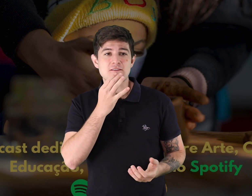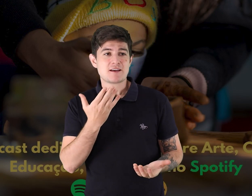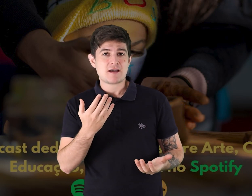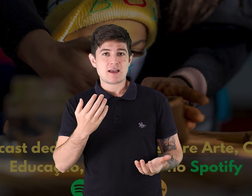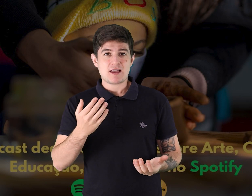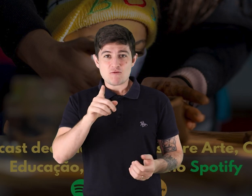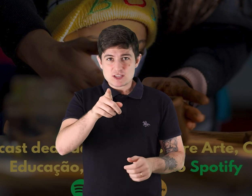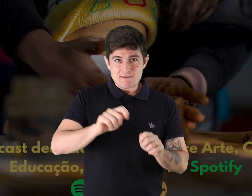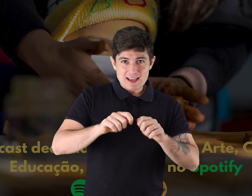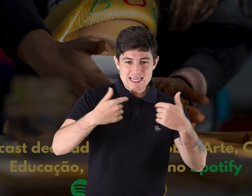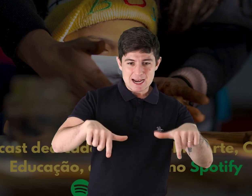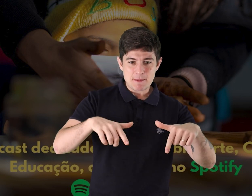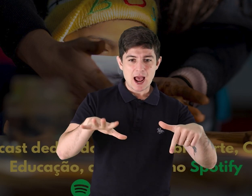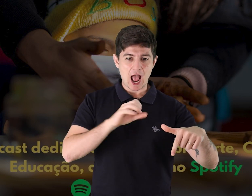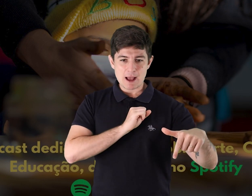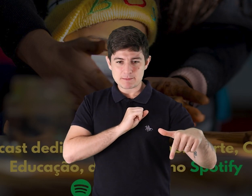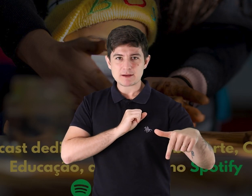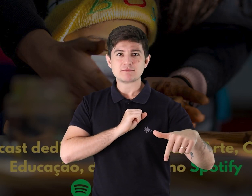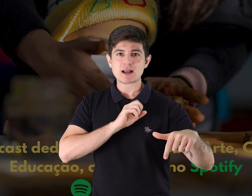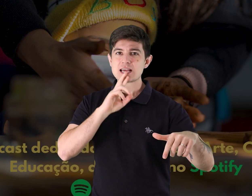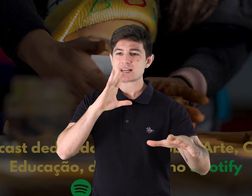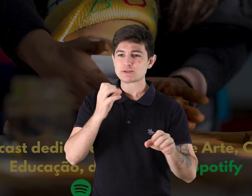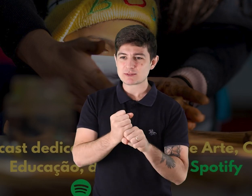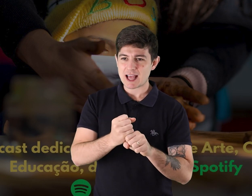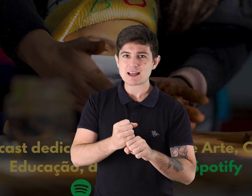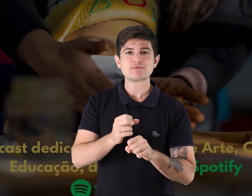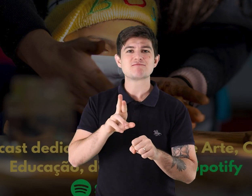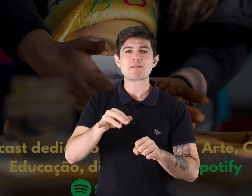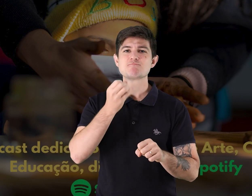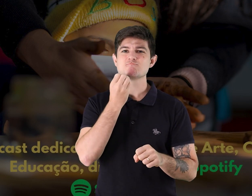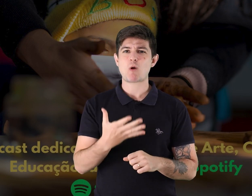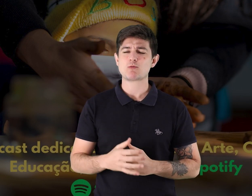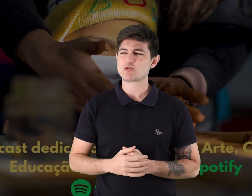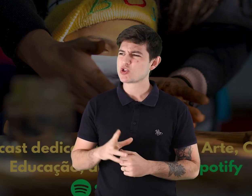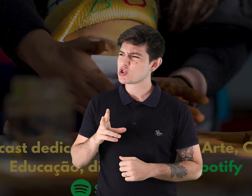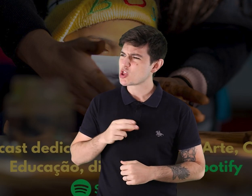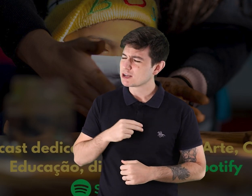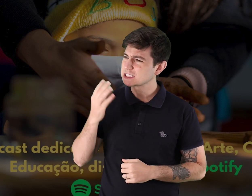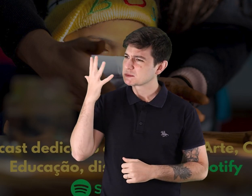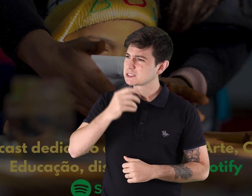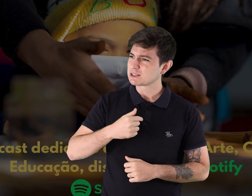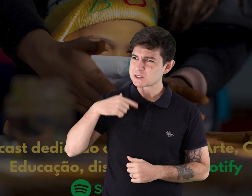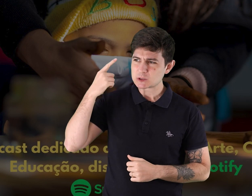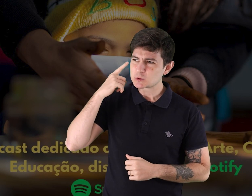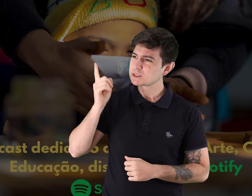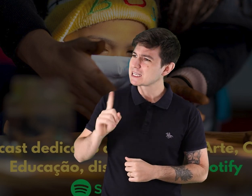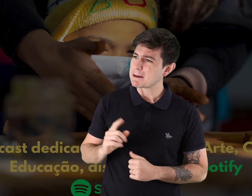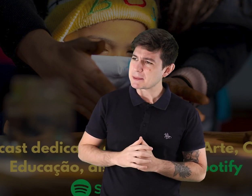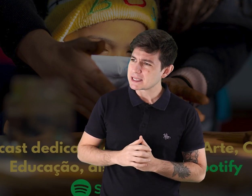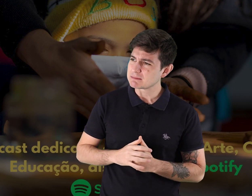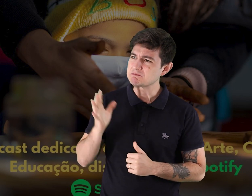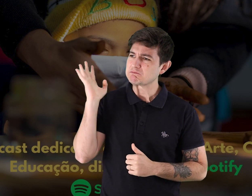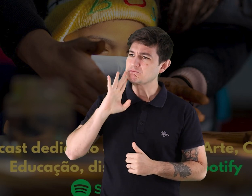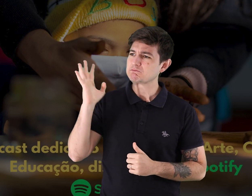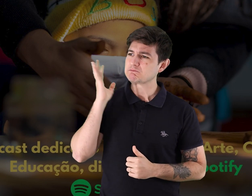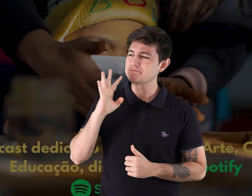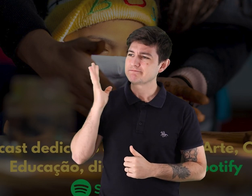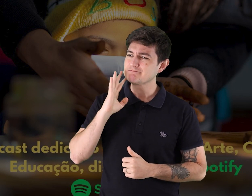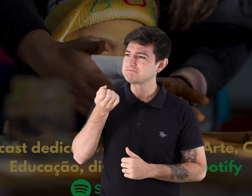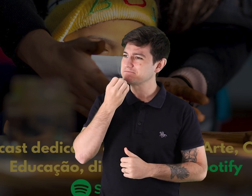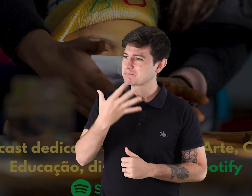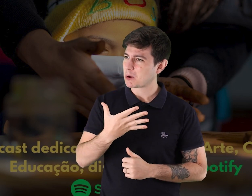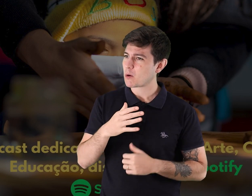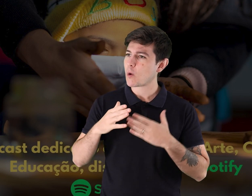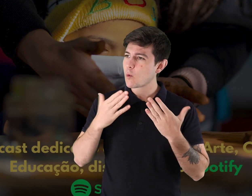E quando você faz o que você ama, os frutos são bons. Nossa, que linda, eu não sabia